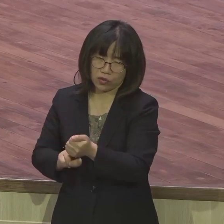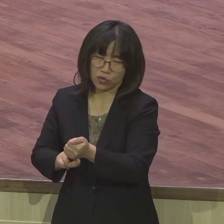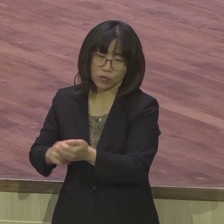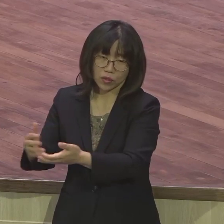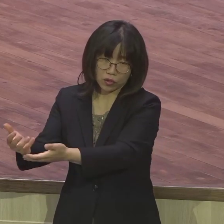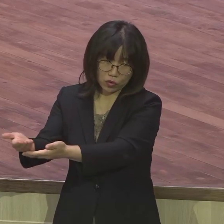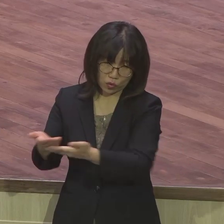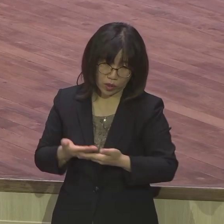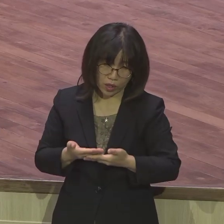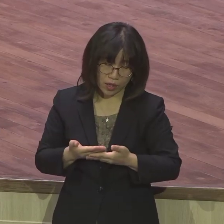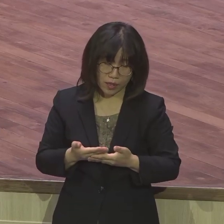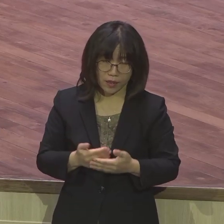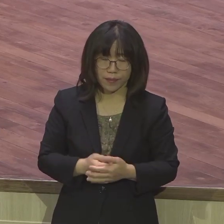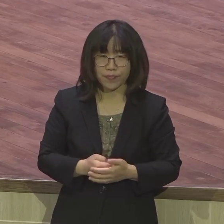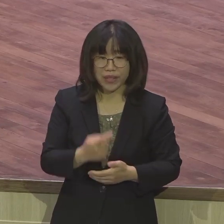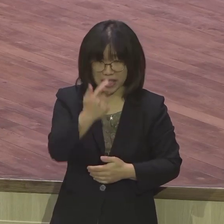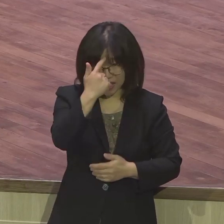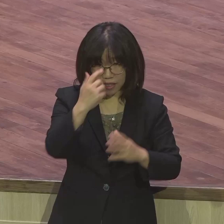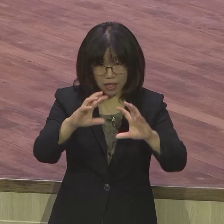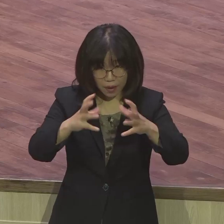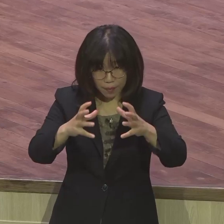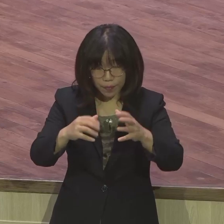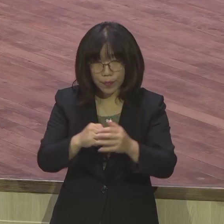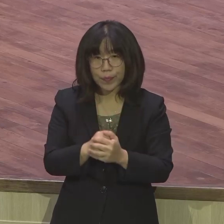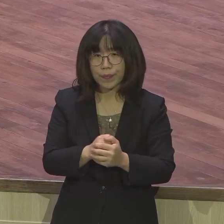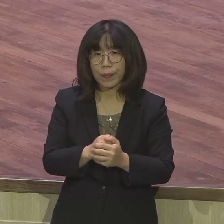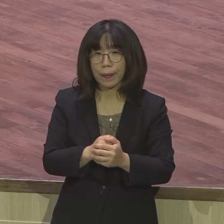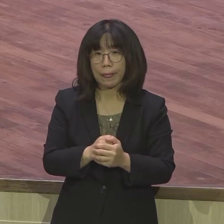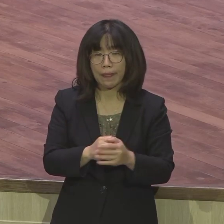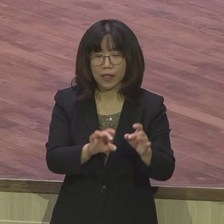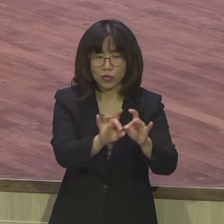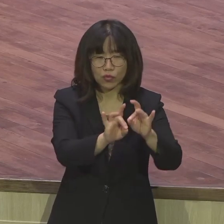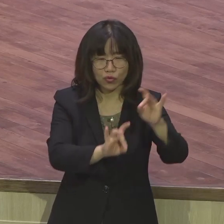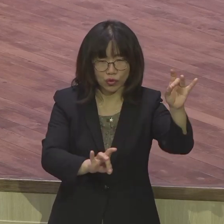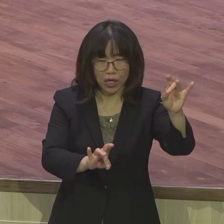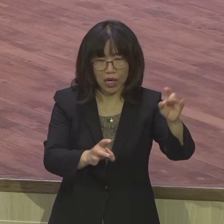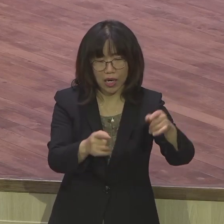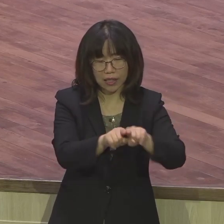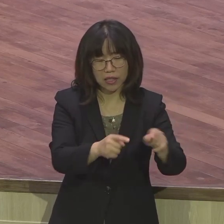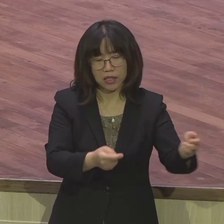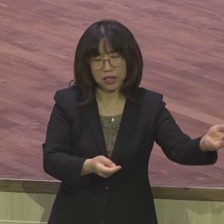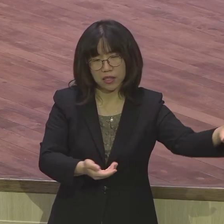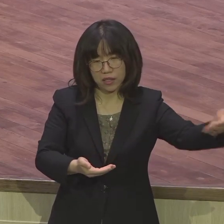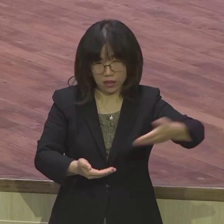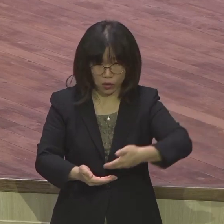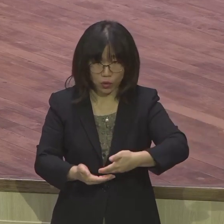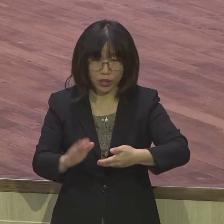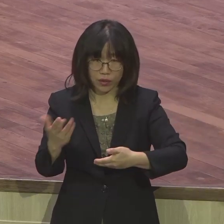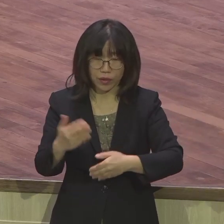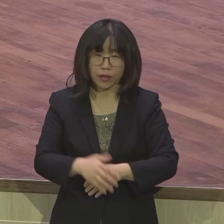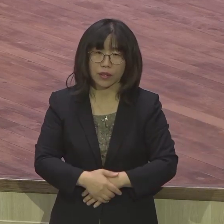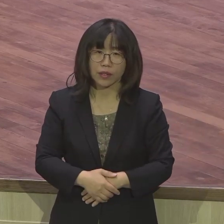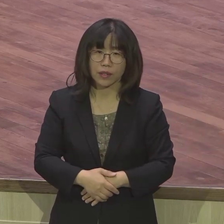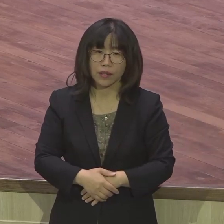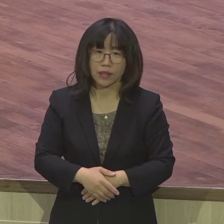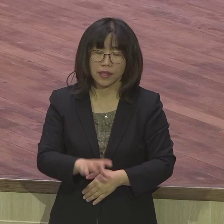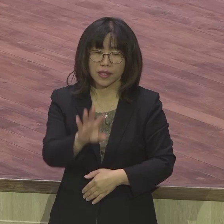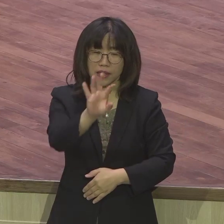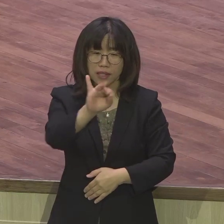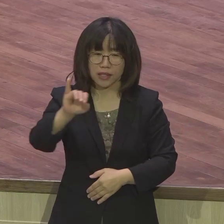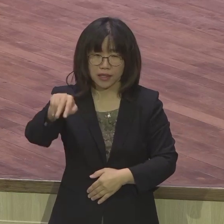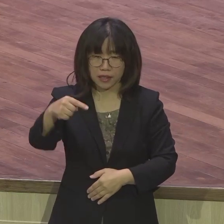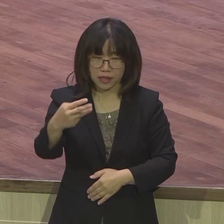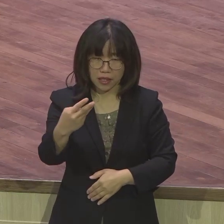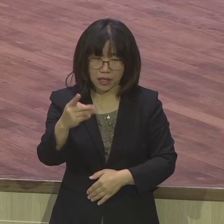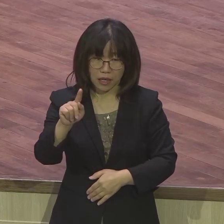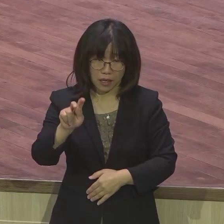들어와가지고 결국 혼합 종교가 되어지고 우상이 섬기게 되어지는 것들이 있습니다. 그래서 앞으로 이 이슬람은 정말 우리